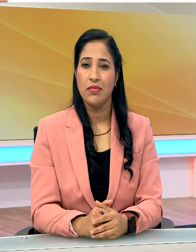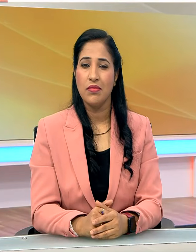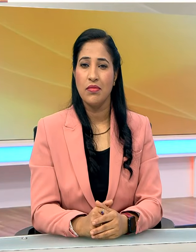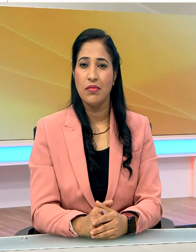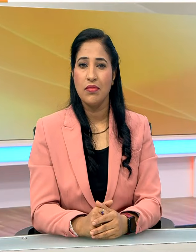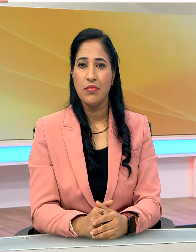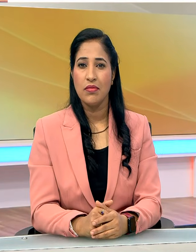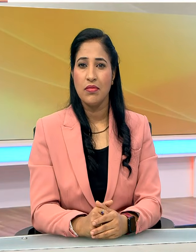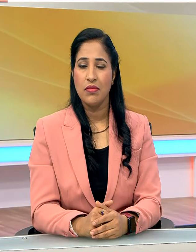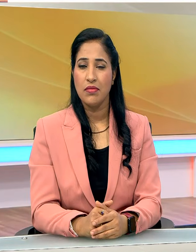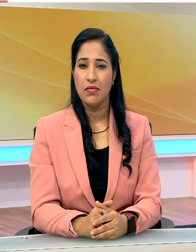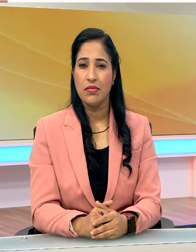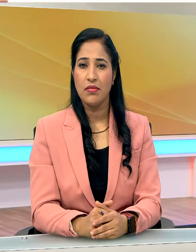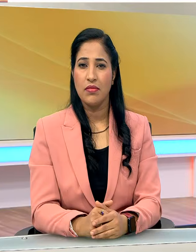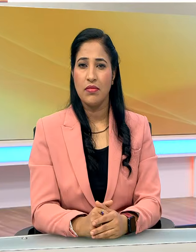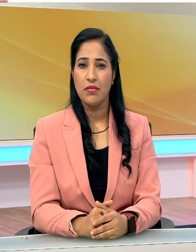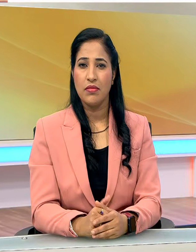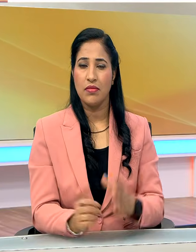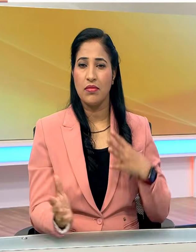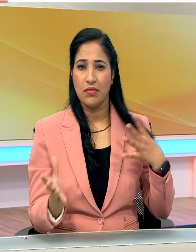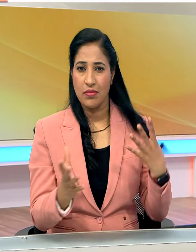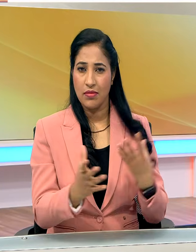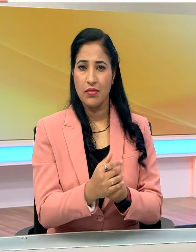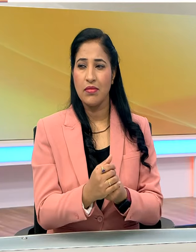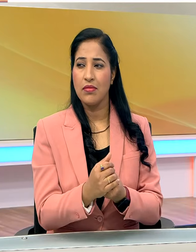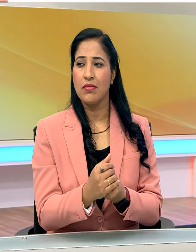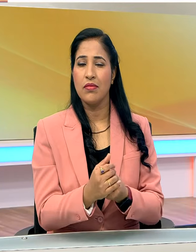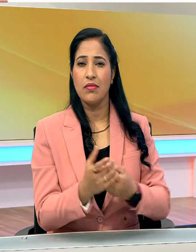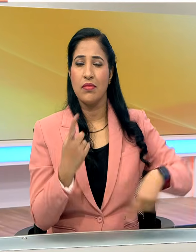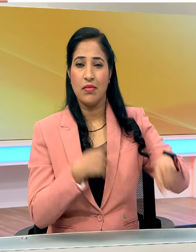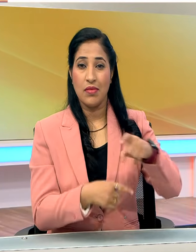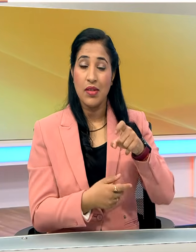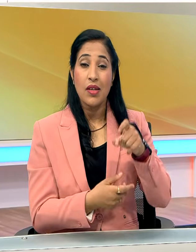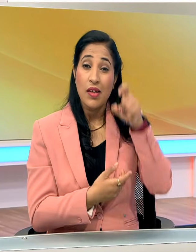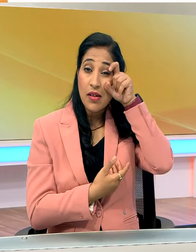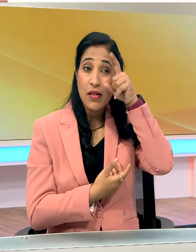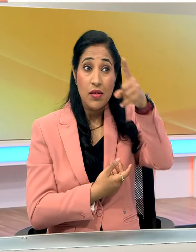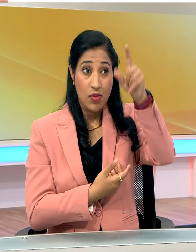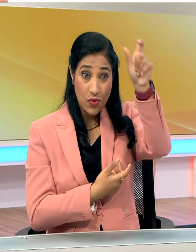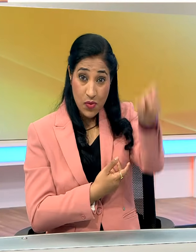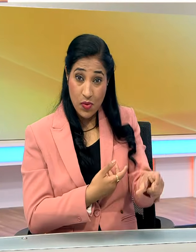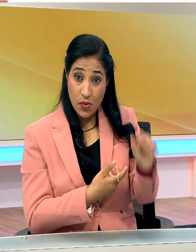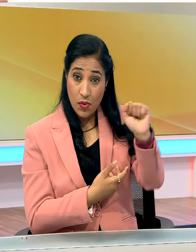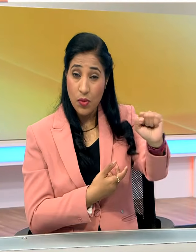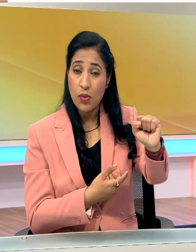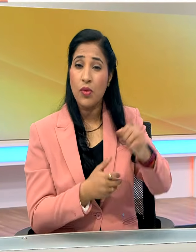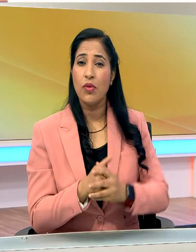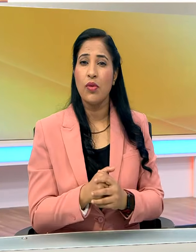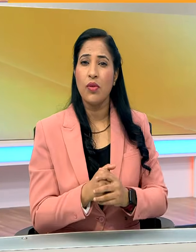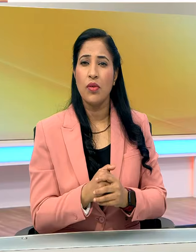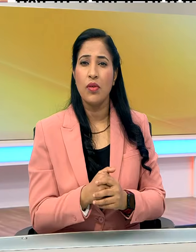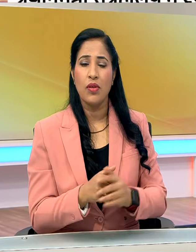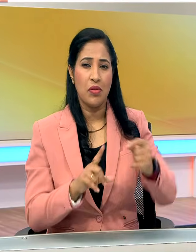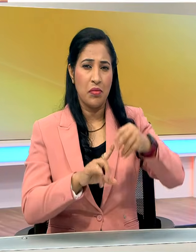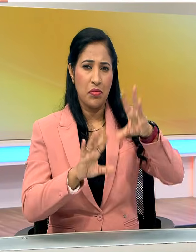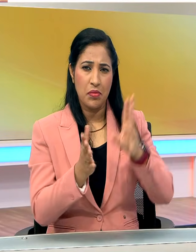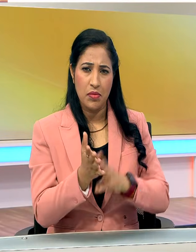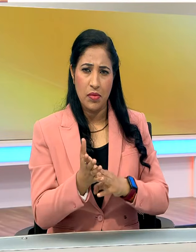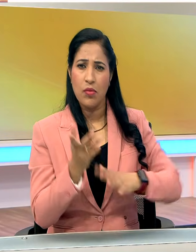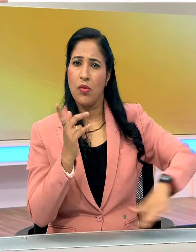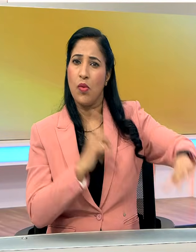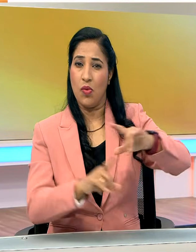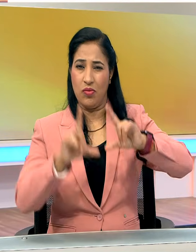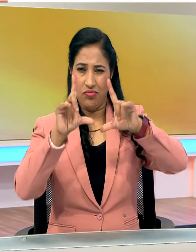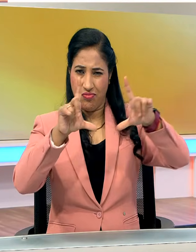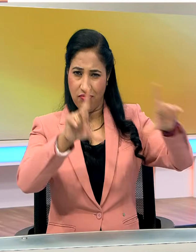हम लोग सब संविधान के प्रति, बाबा साहब अम्बेडकर के प्रति और इस प्रधानमंत्री संग्रहालय के